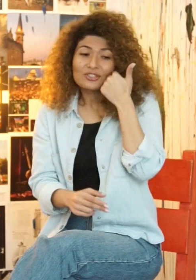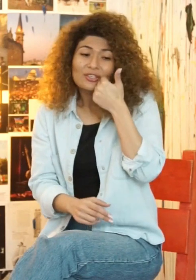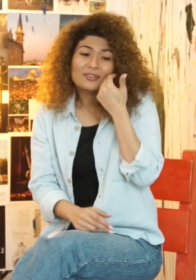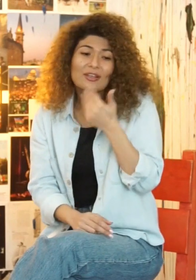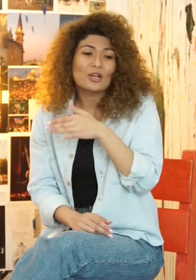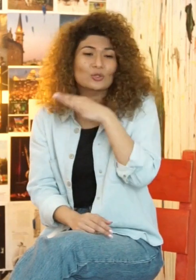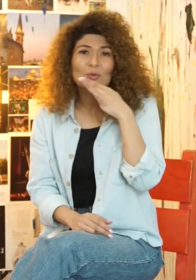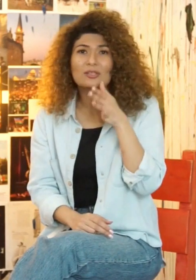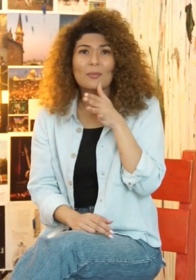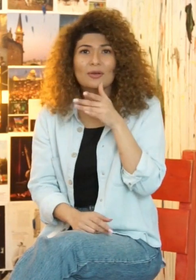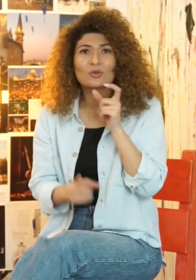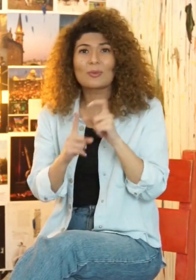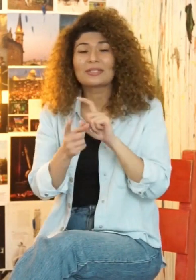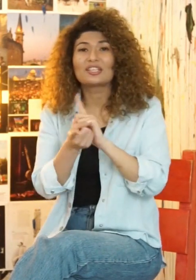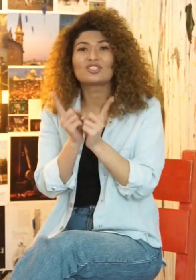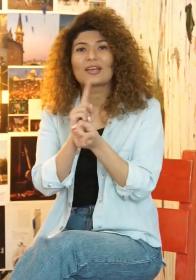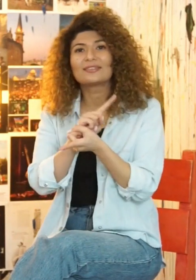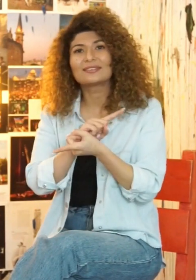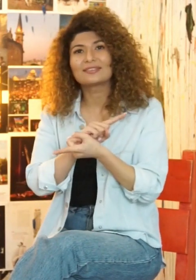Çəkinərək çox zaman söhbəti dəyişəydin.